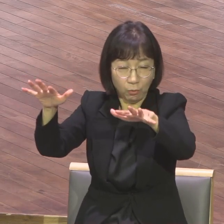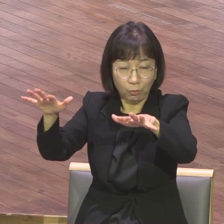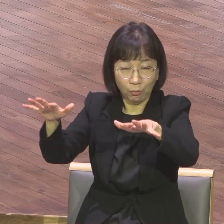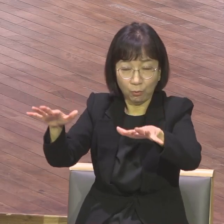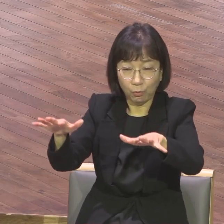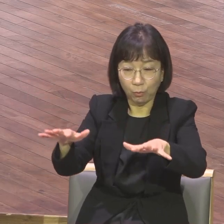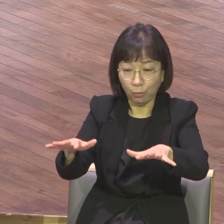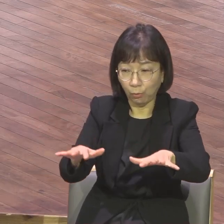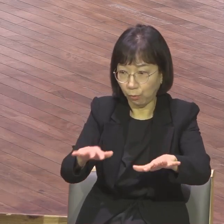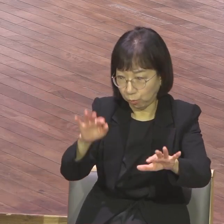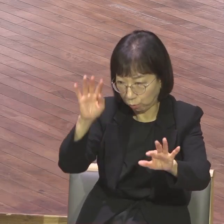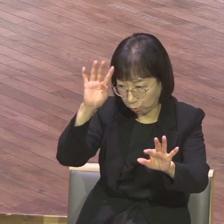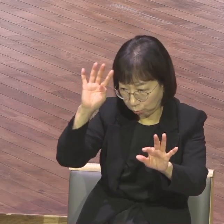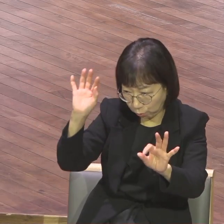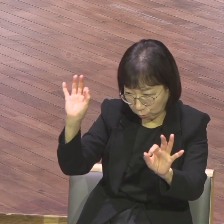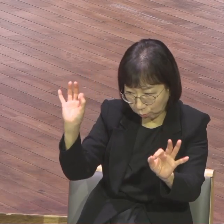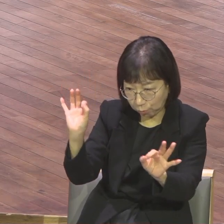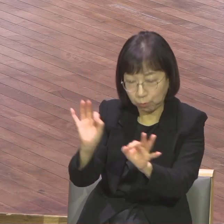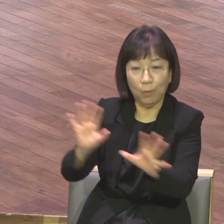거예요.